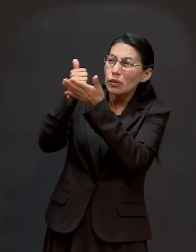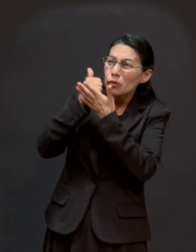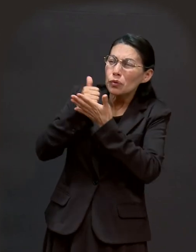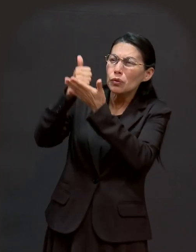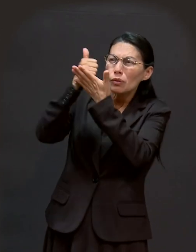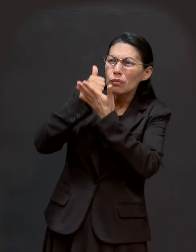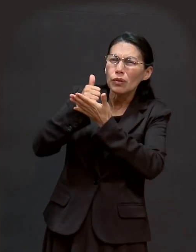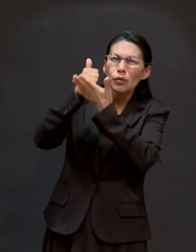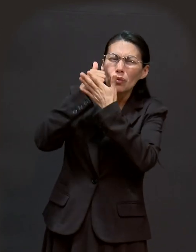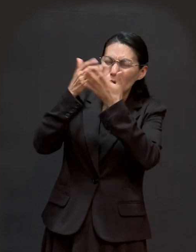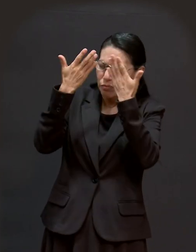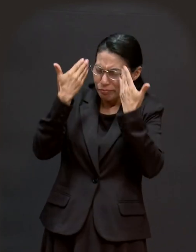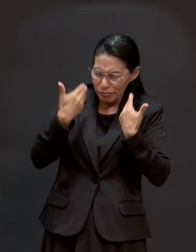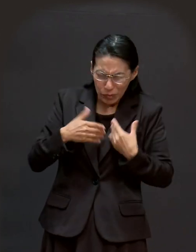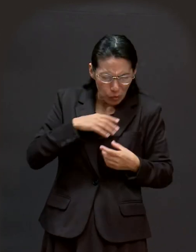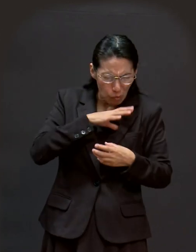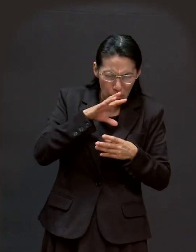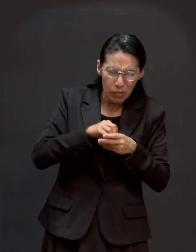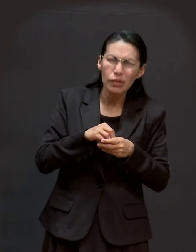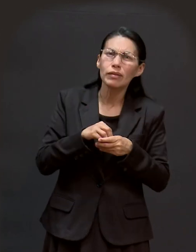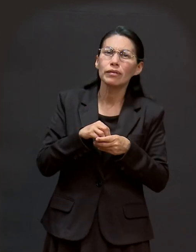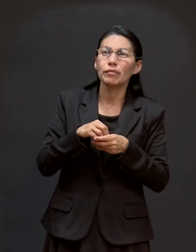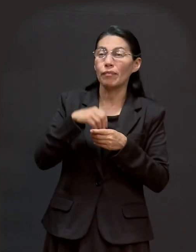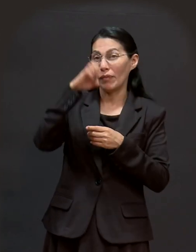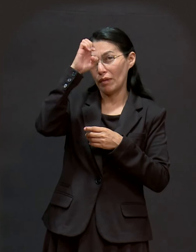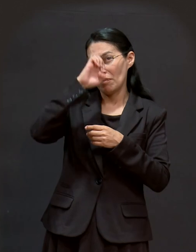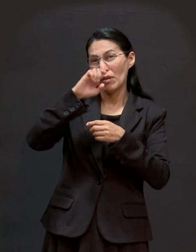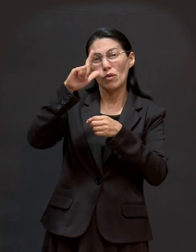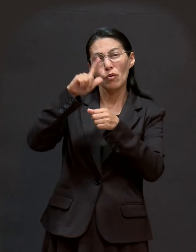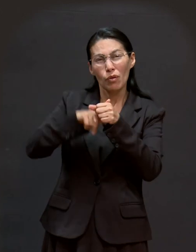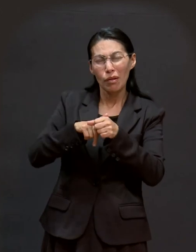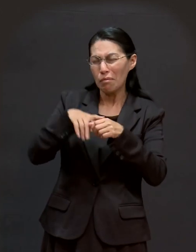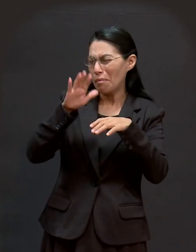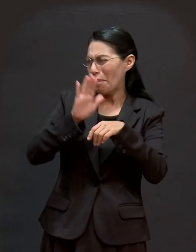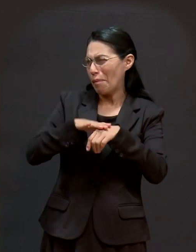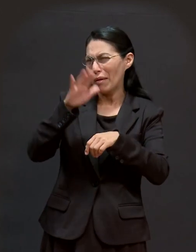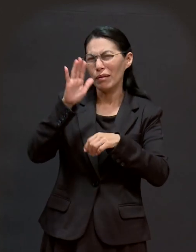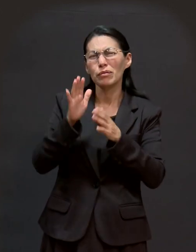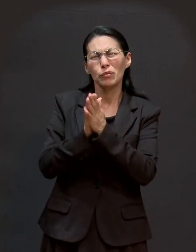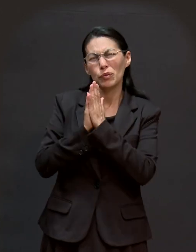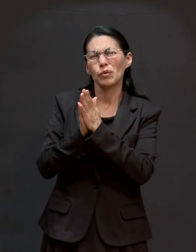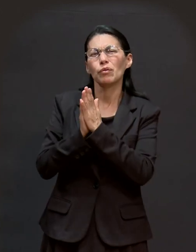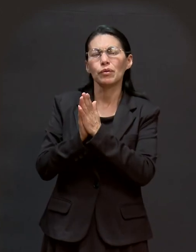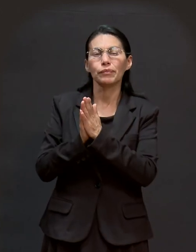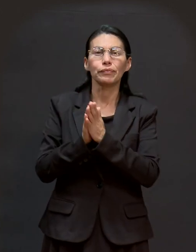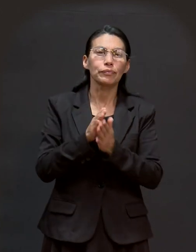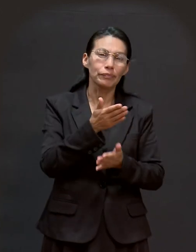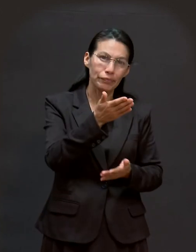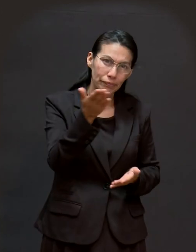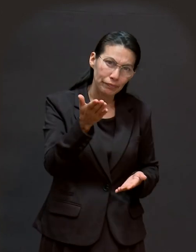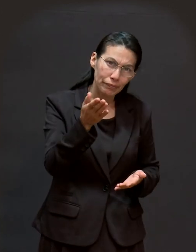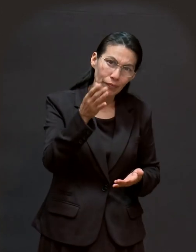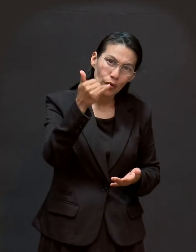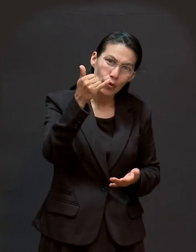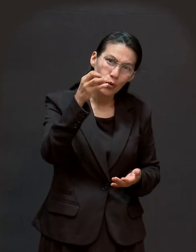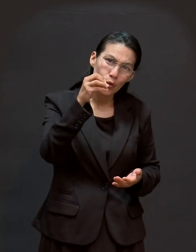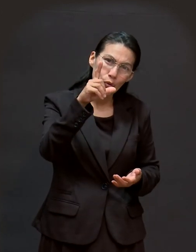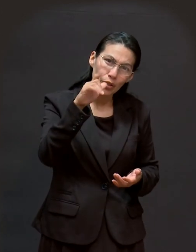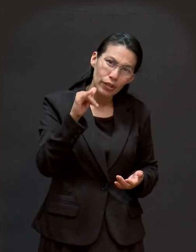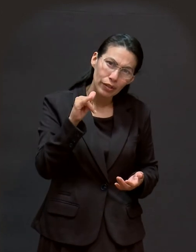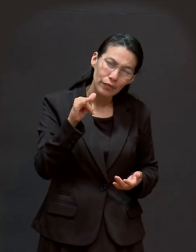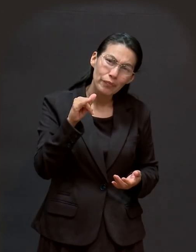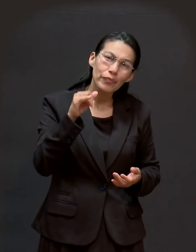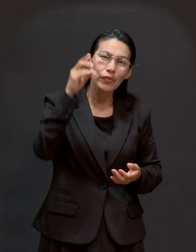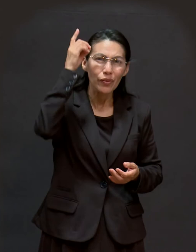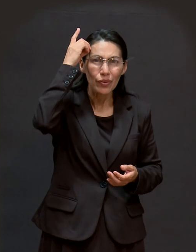aspectos sobre todo el espiritual yo le dios es un dios